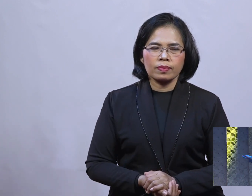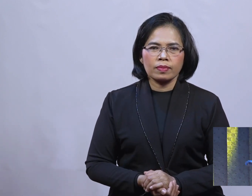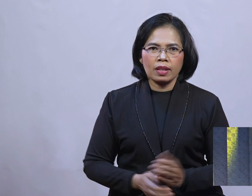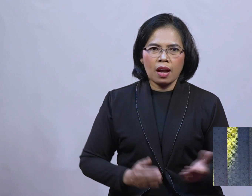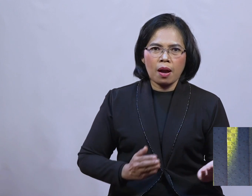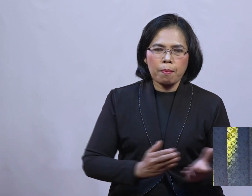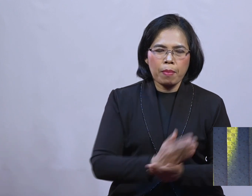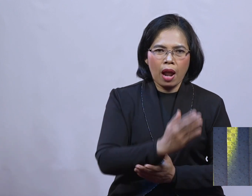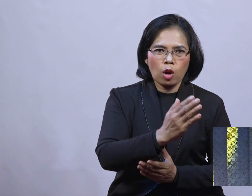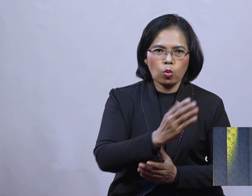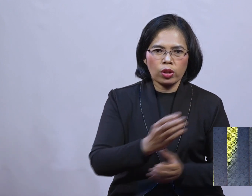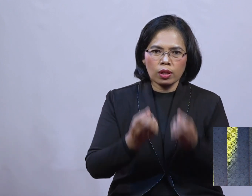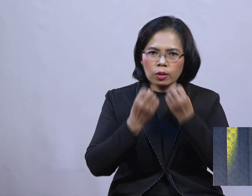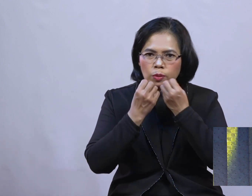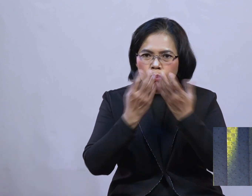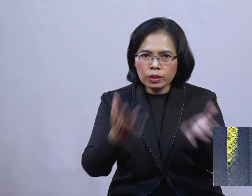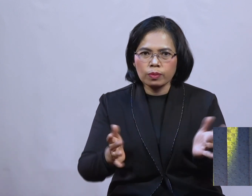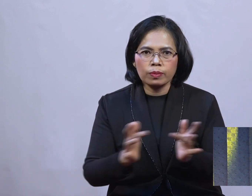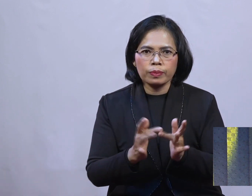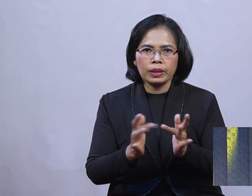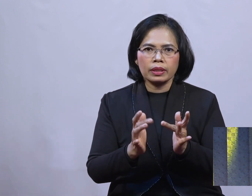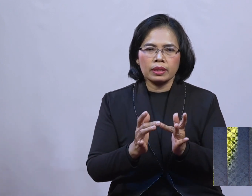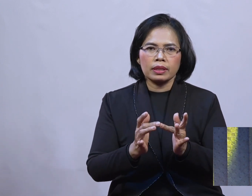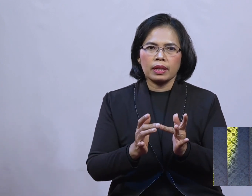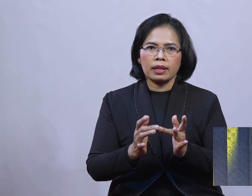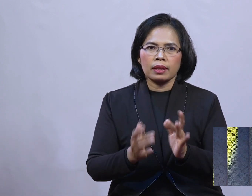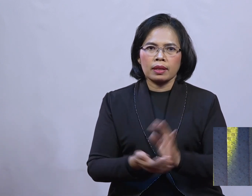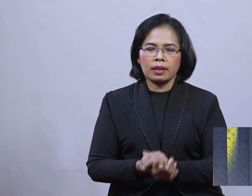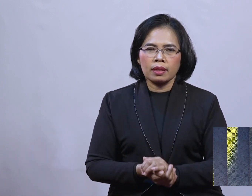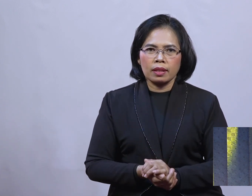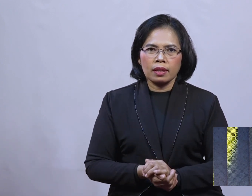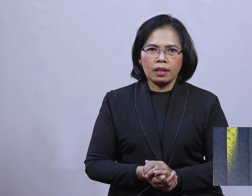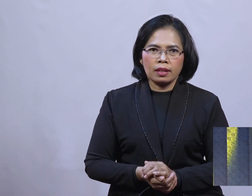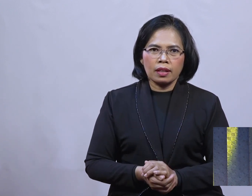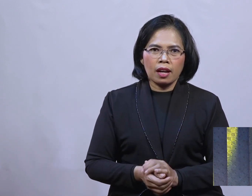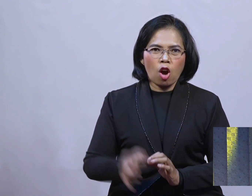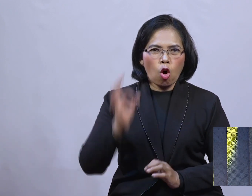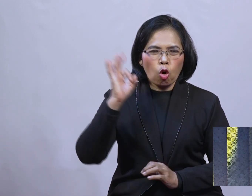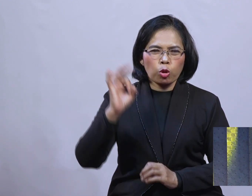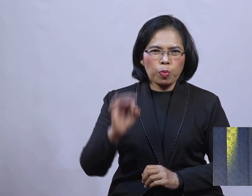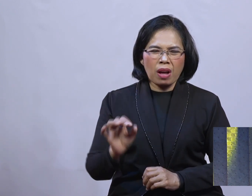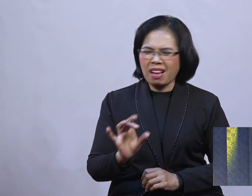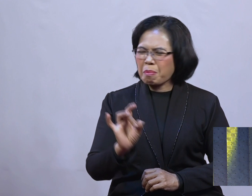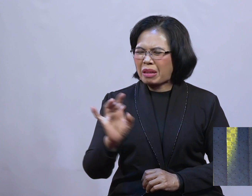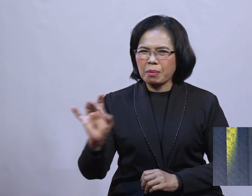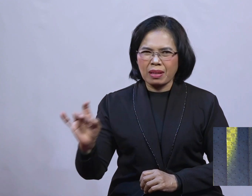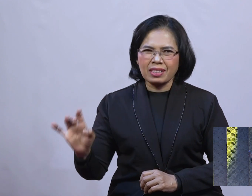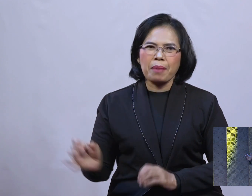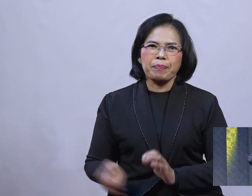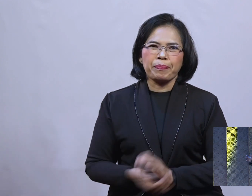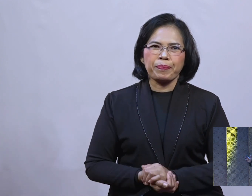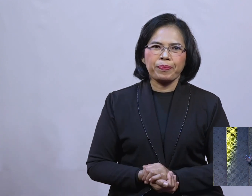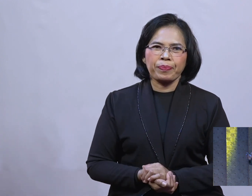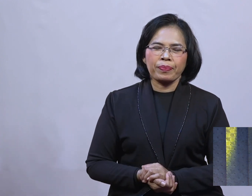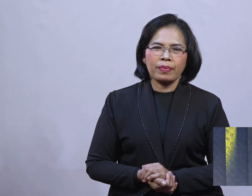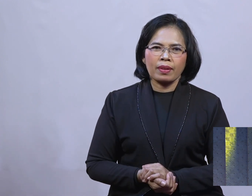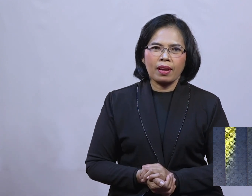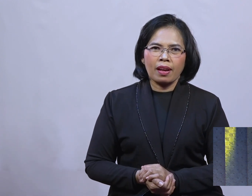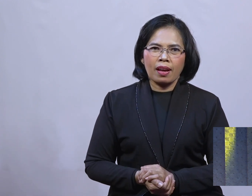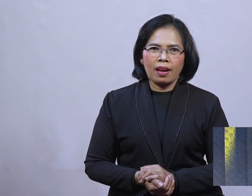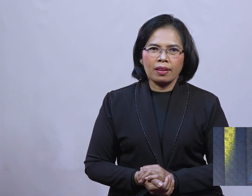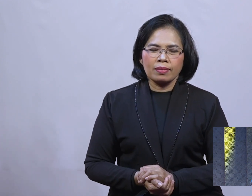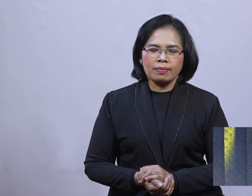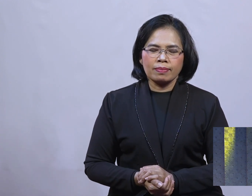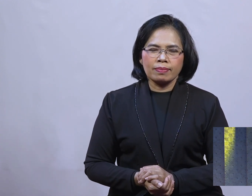Hai melalui media hari-hari ini Hai modelnya lain-lain Hai ada yang kuat banyak begini